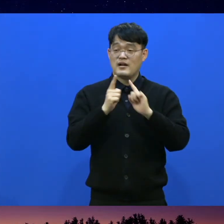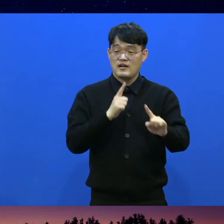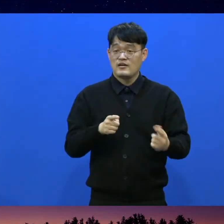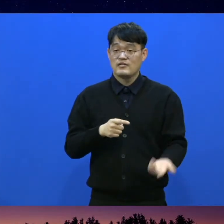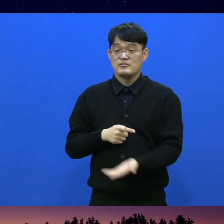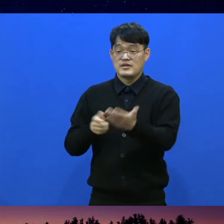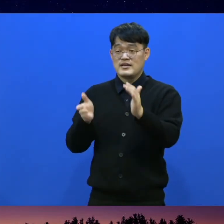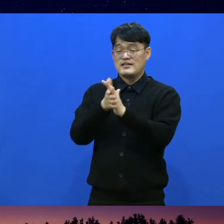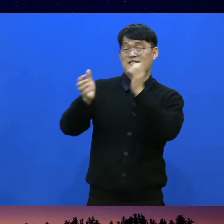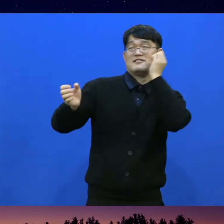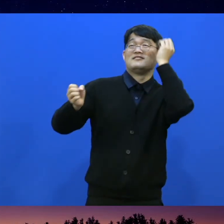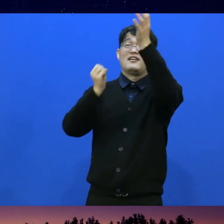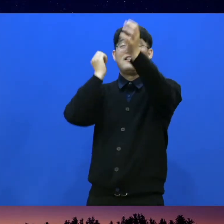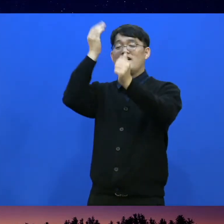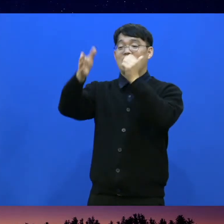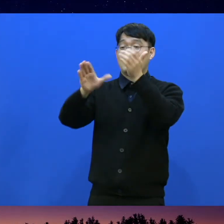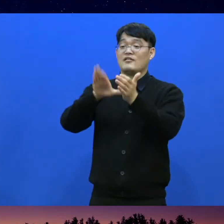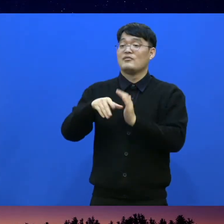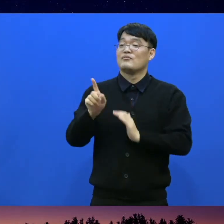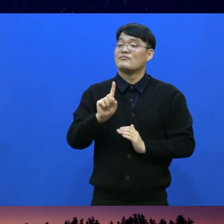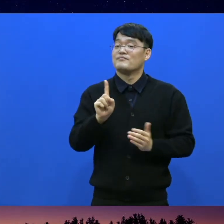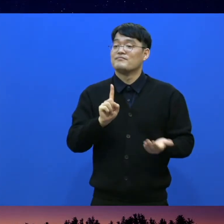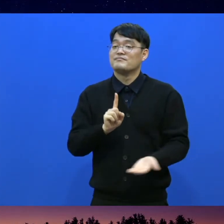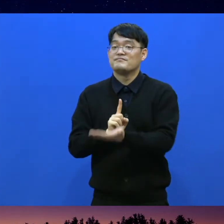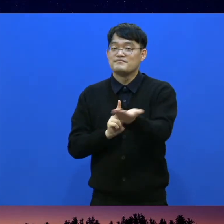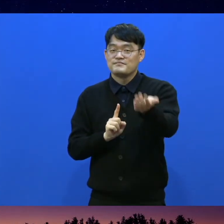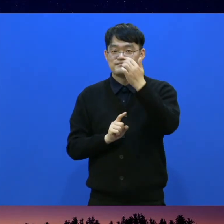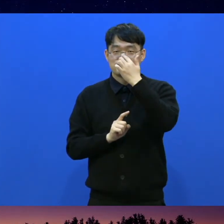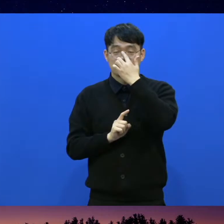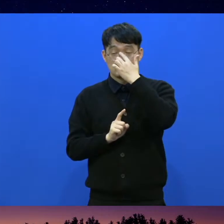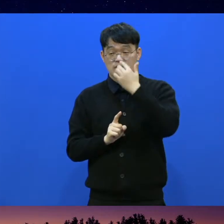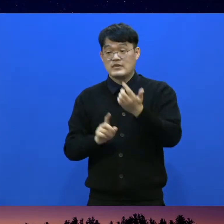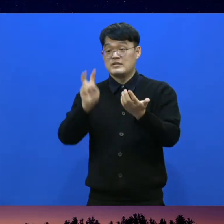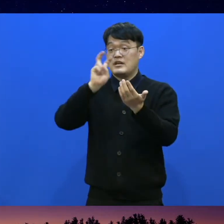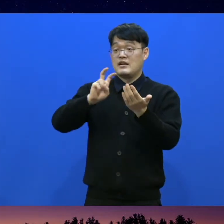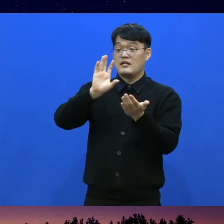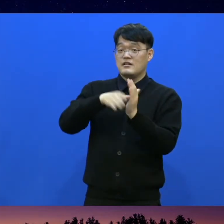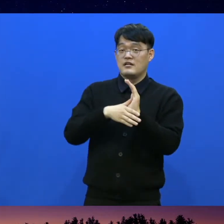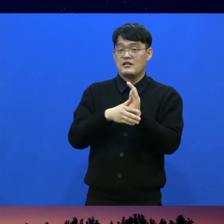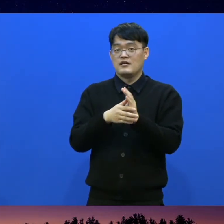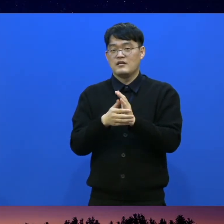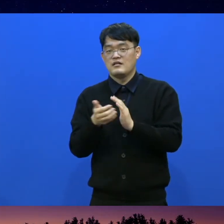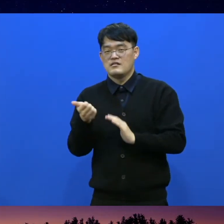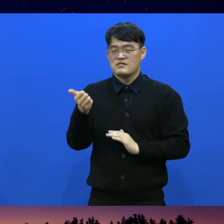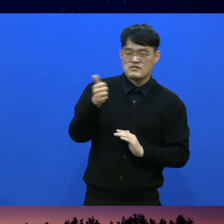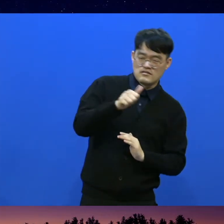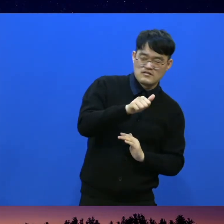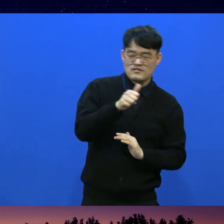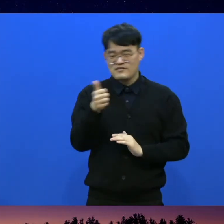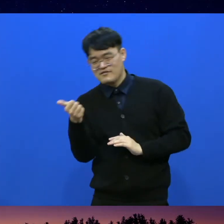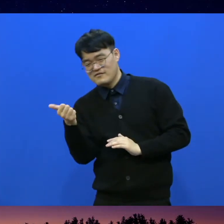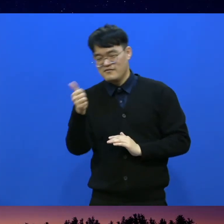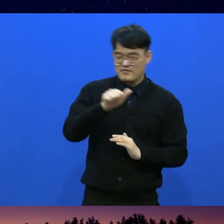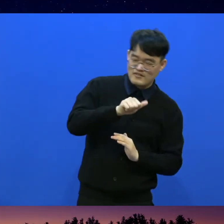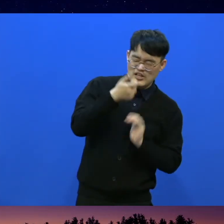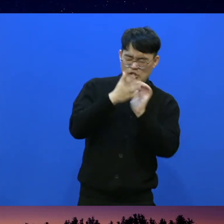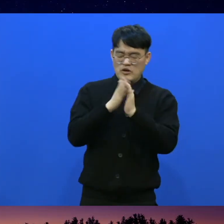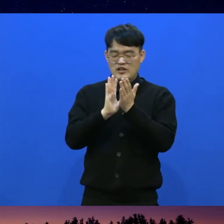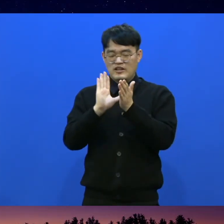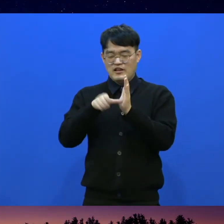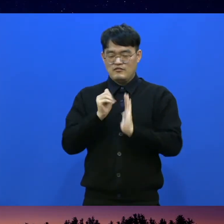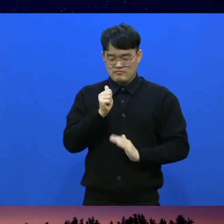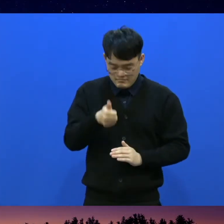때 원래 그렇잖아요. 찬양 부를 때 어떻게 해요, 여러분? 찬양 부를 때는 좌우 반동이고 기도할 때는 전후 반동이잖아요. 전후.